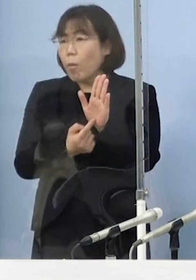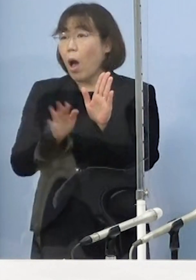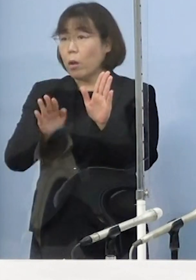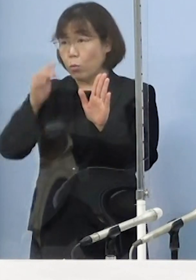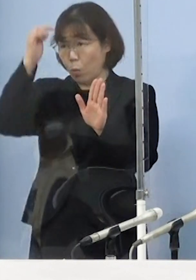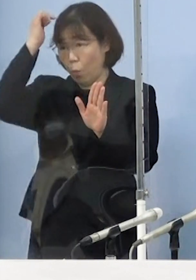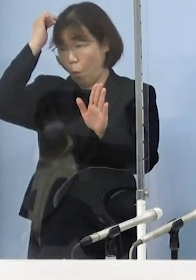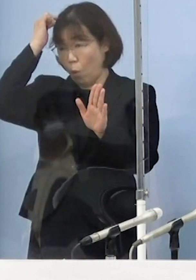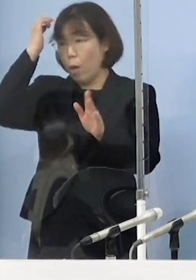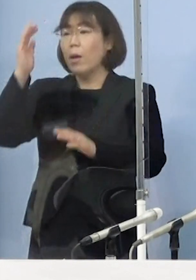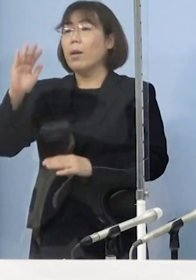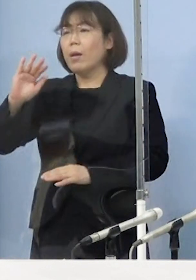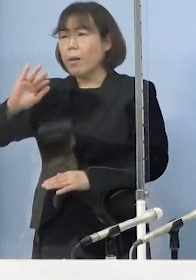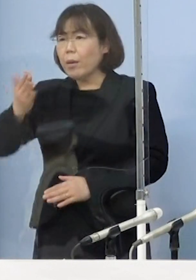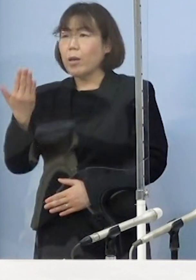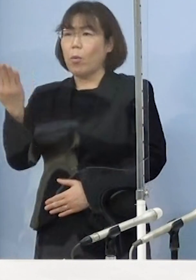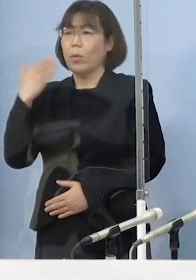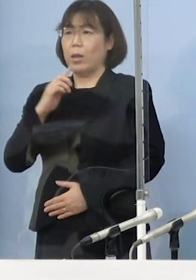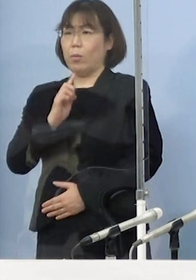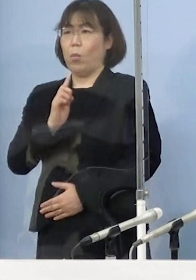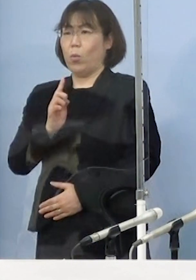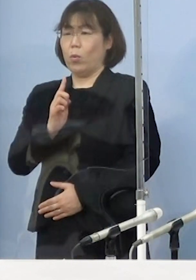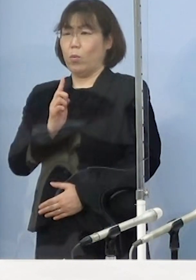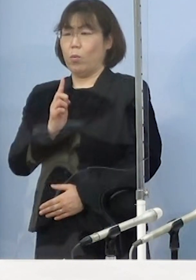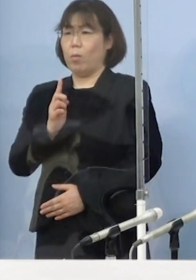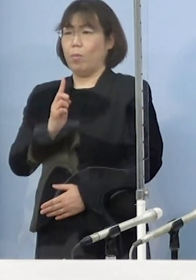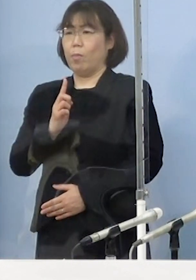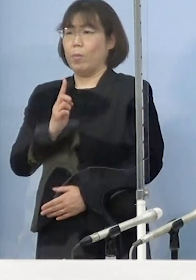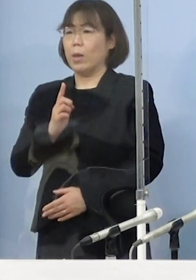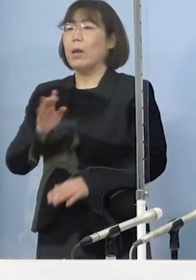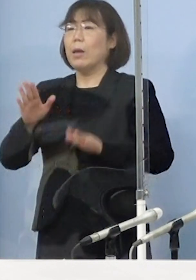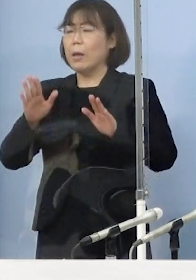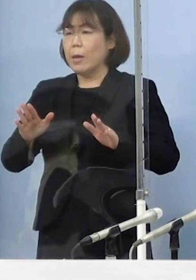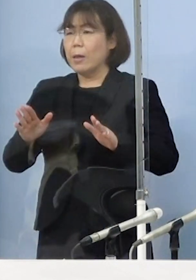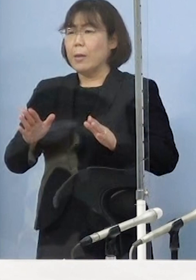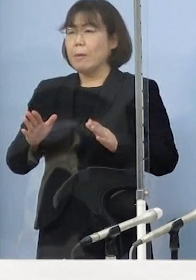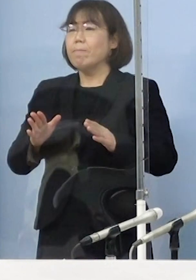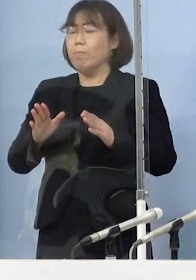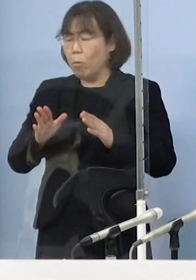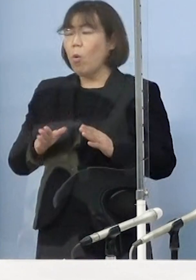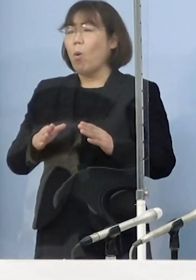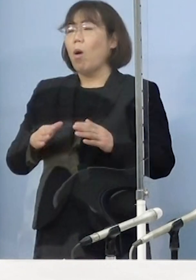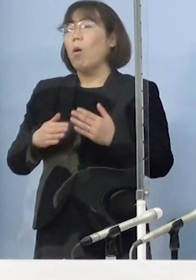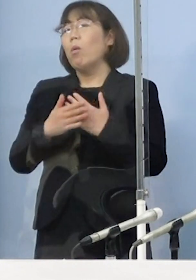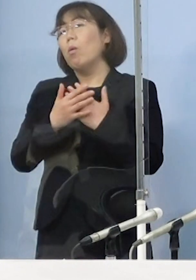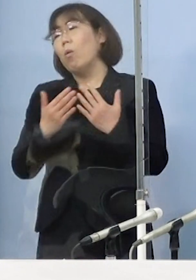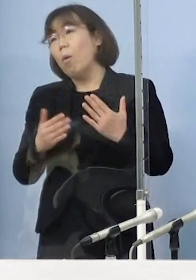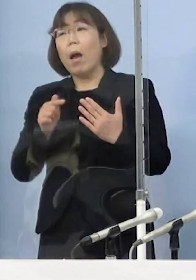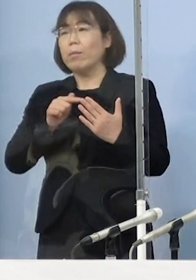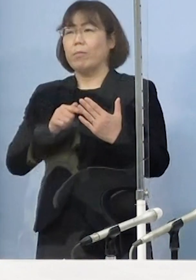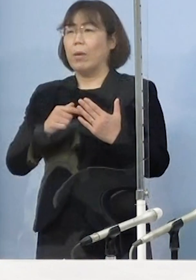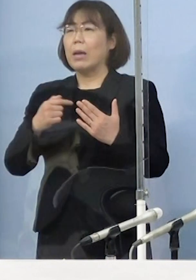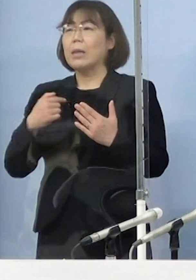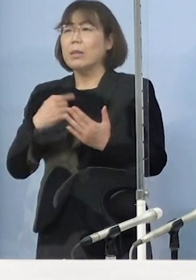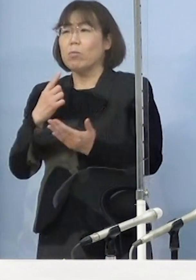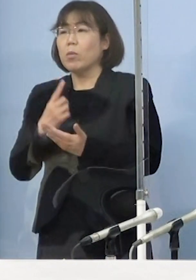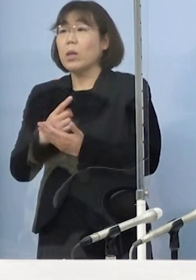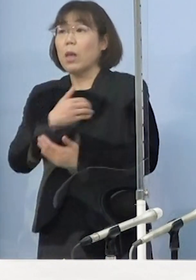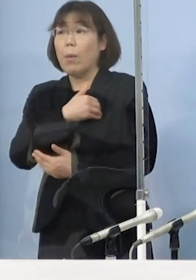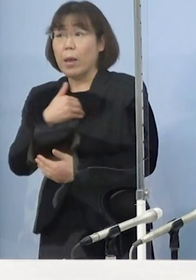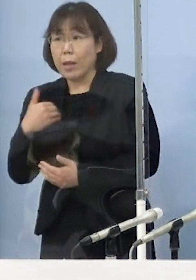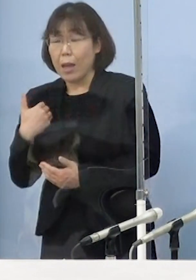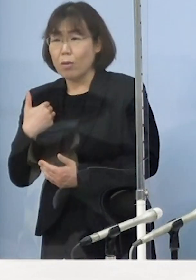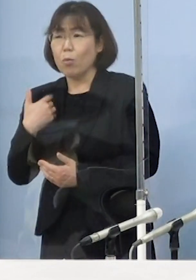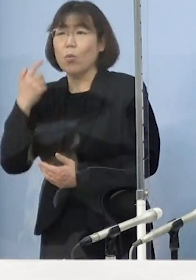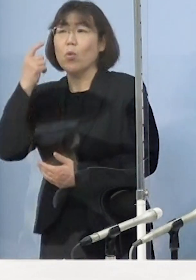ただし先ほども申し上げたように、少しでも気を緩めると、あるいは自分だけは大丈夫じゃないか、